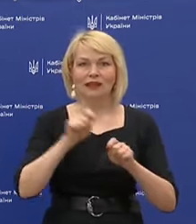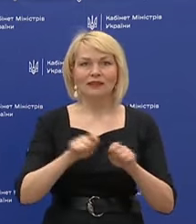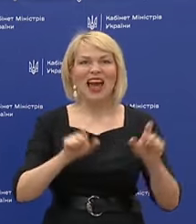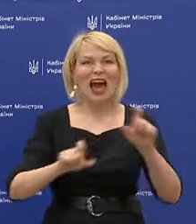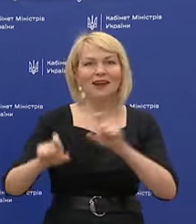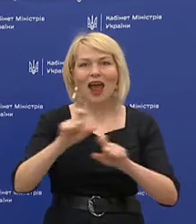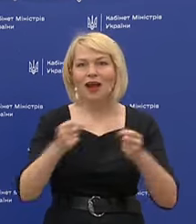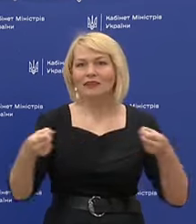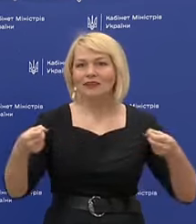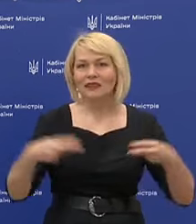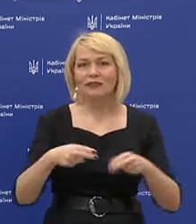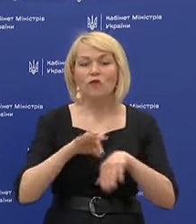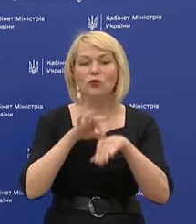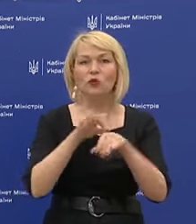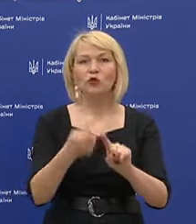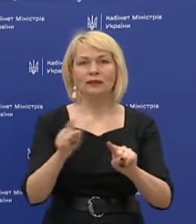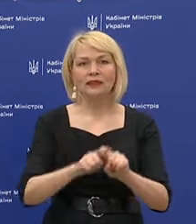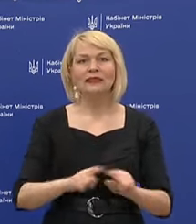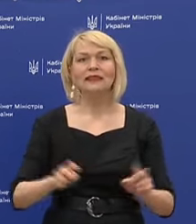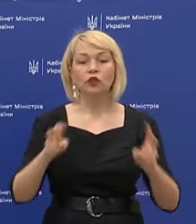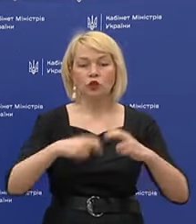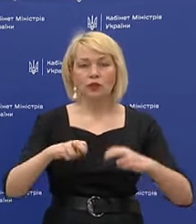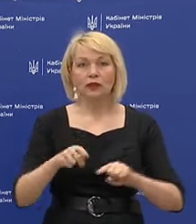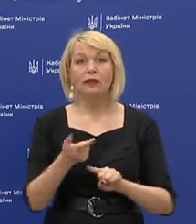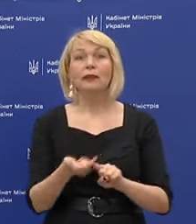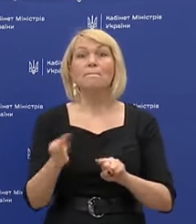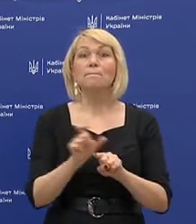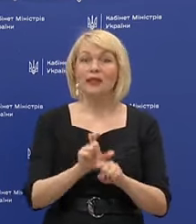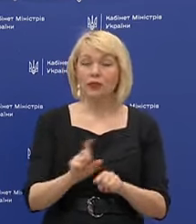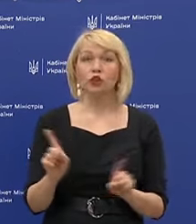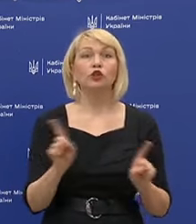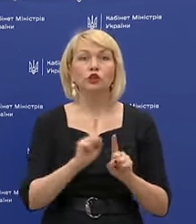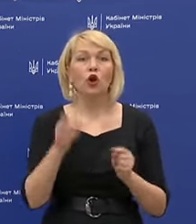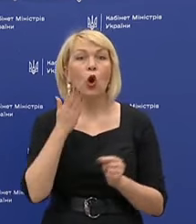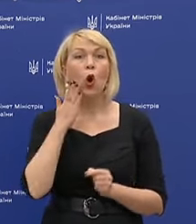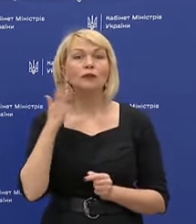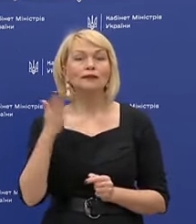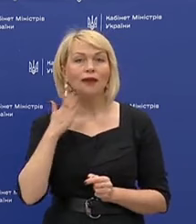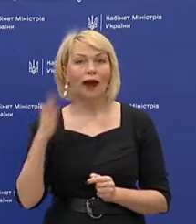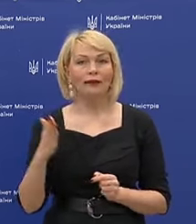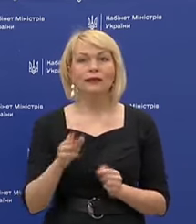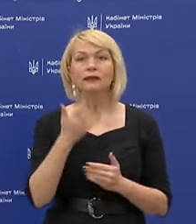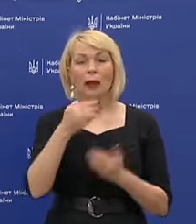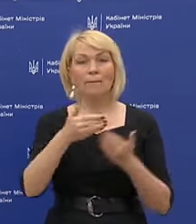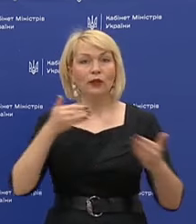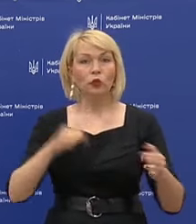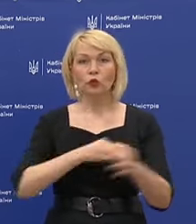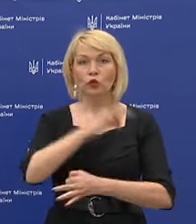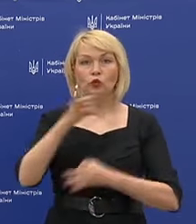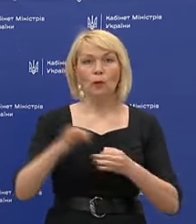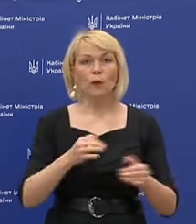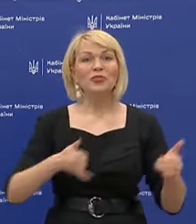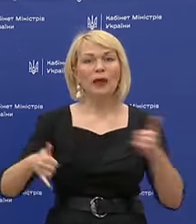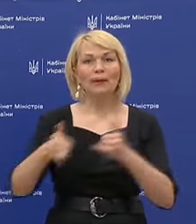для того, щоб проводити ці дослідження. Тим більше, що ось за минулу добу